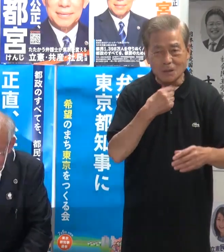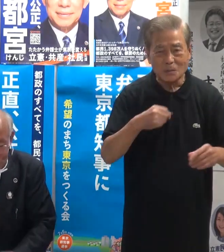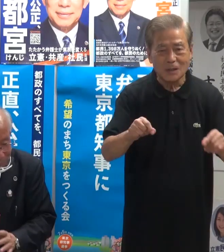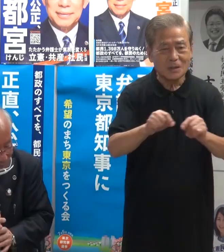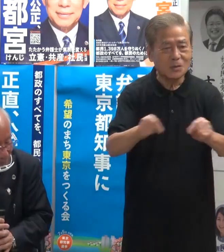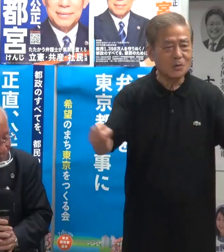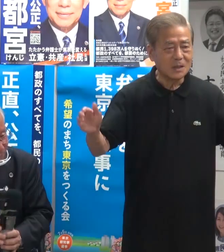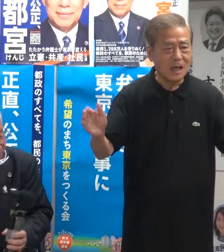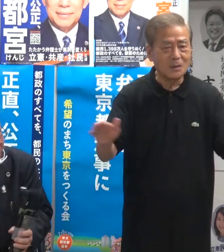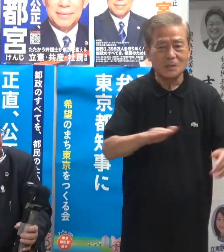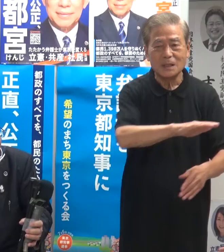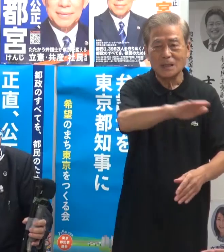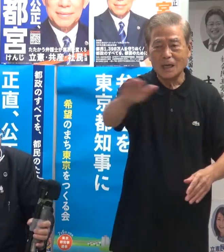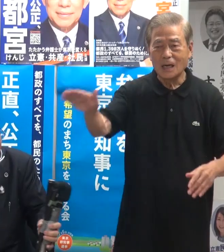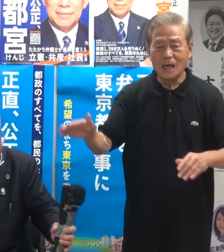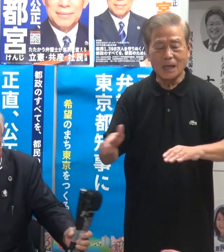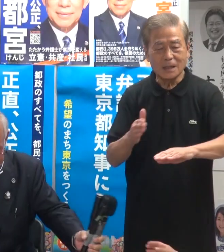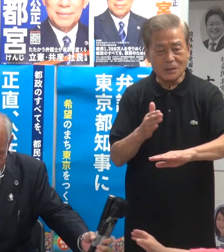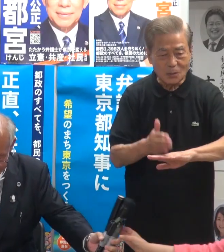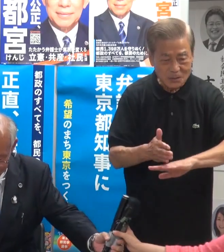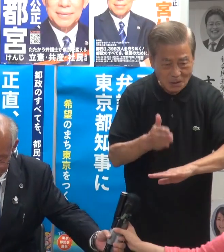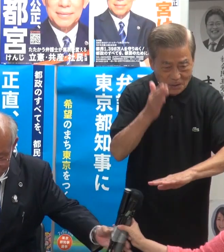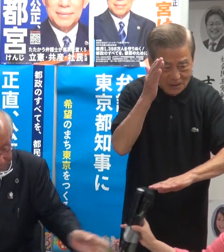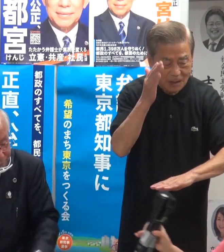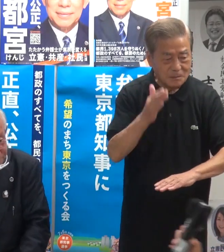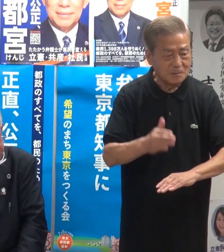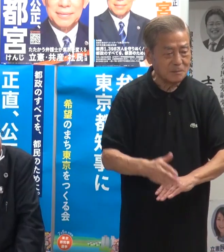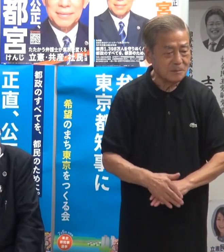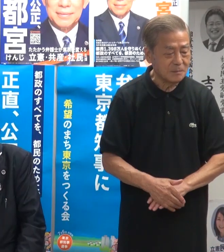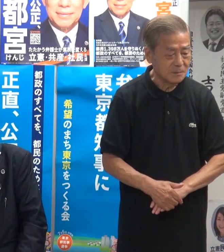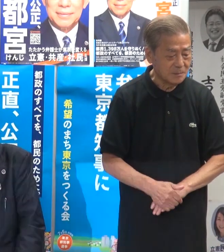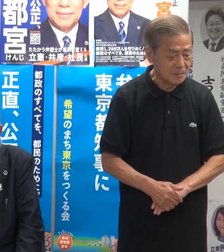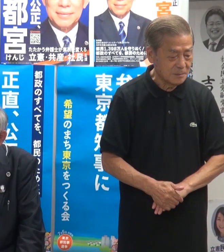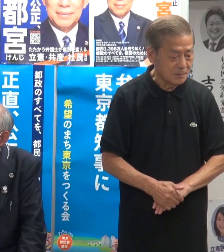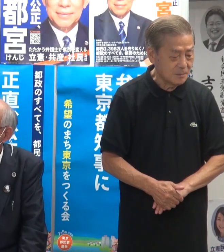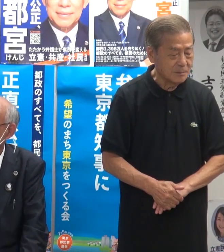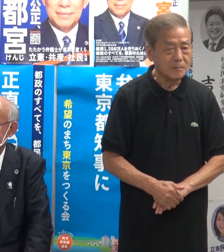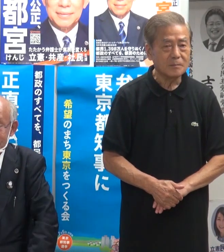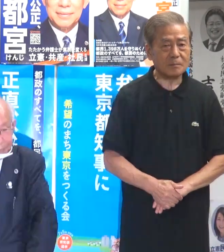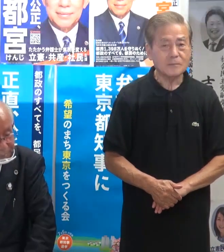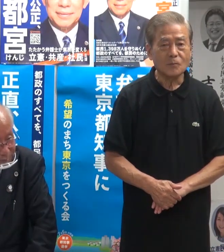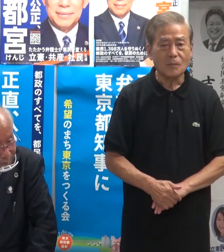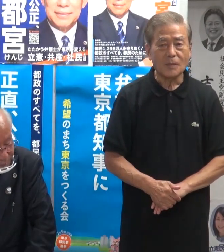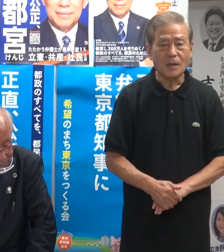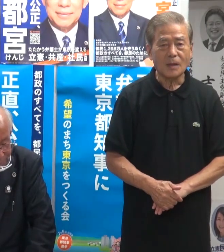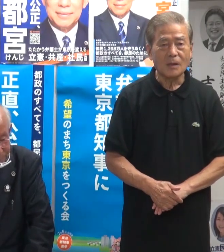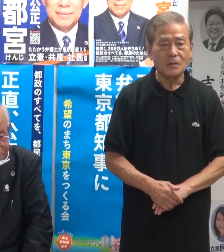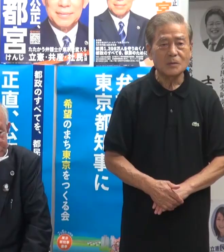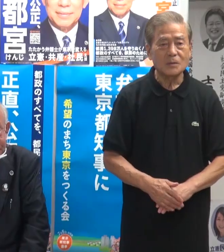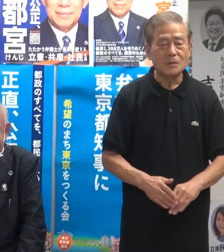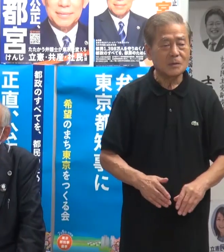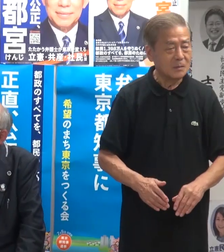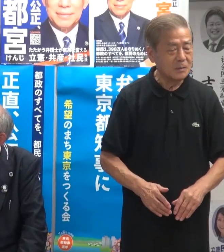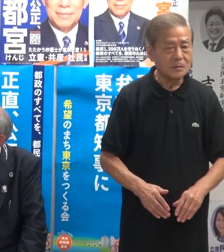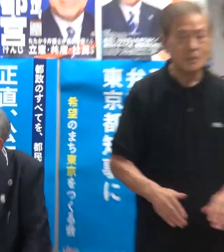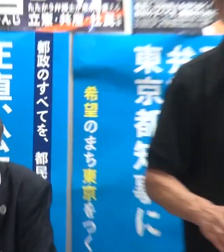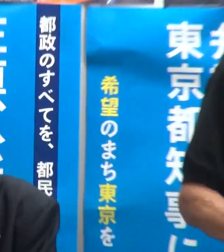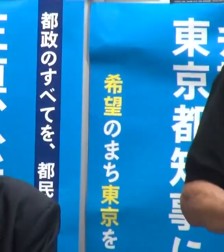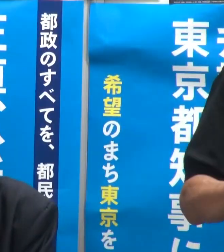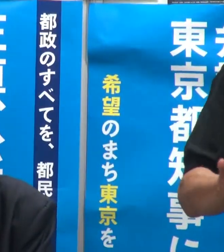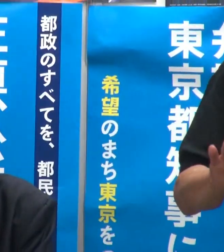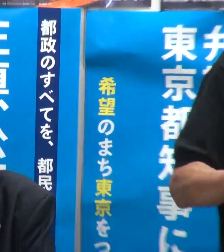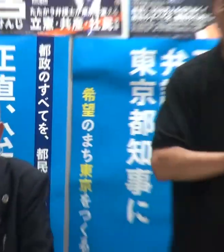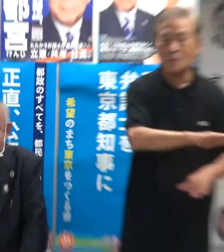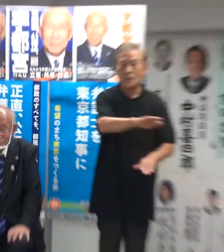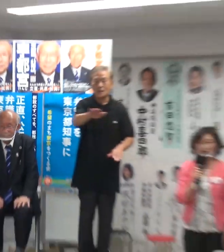ました。 では選対本部としては皆様には本